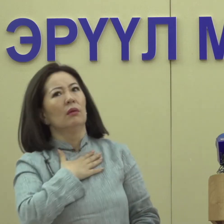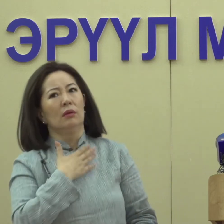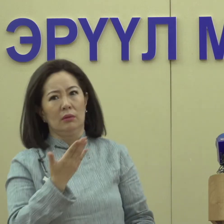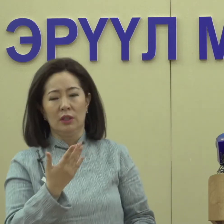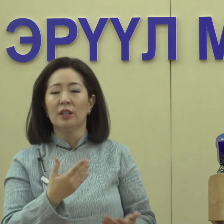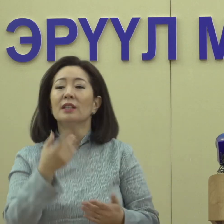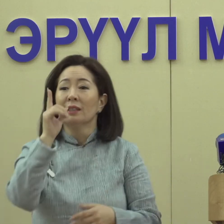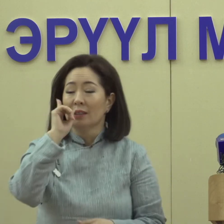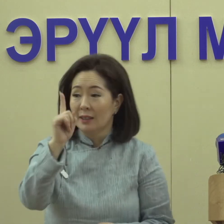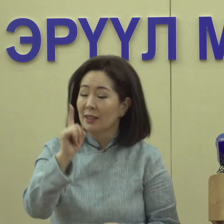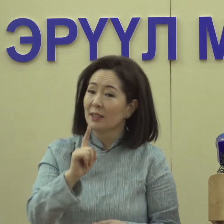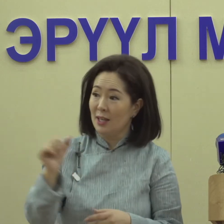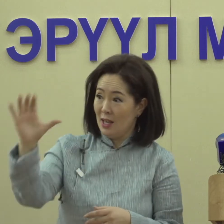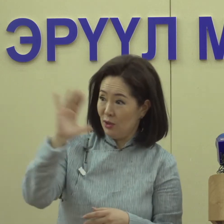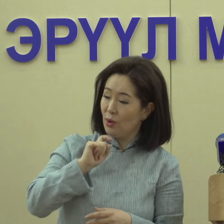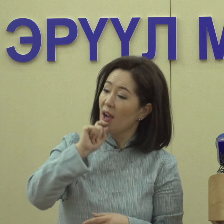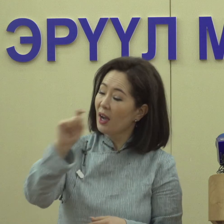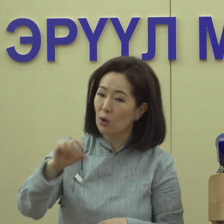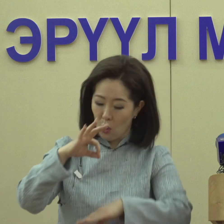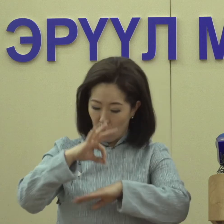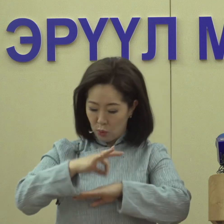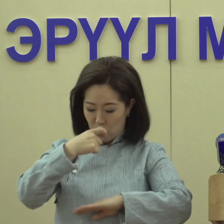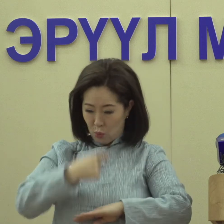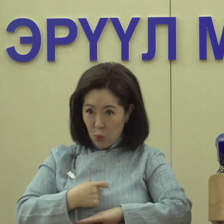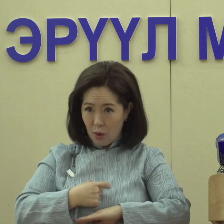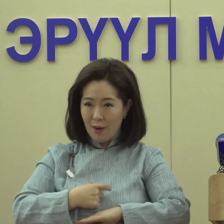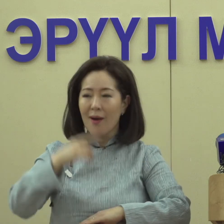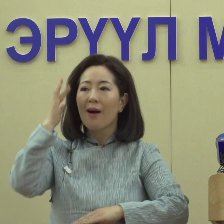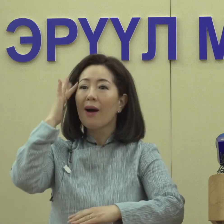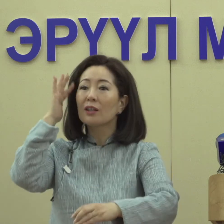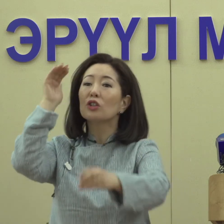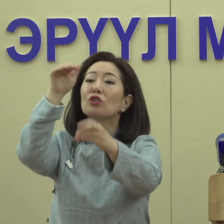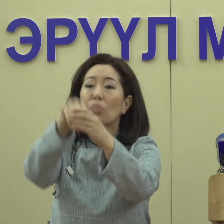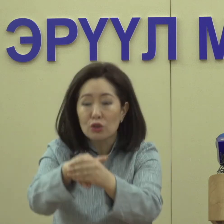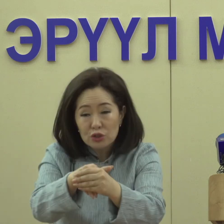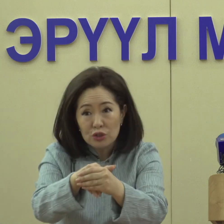өвчтэй хүн гадаад эмчилгээ хийх хэлхээр явж болох уу гэсэн. Тэгэхээр солонгосын хэрэгцээ.